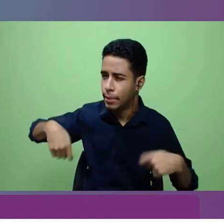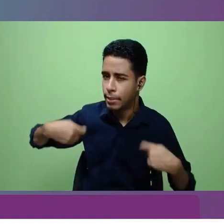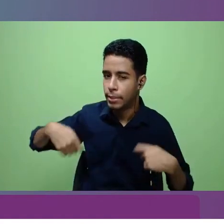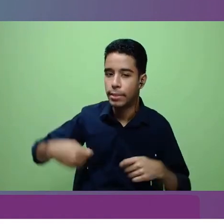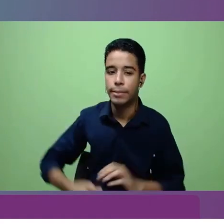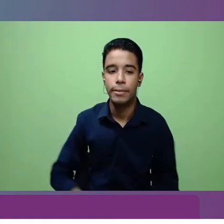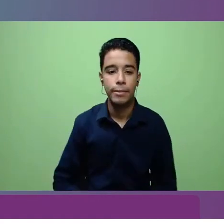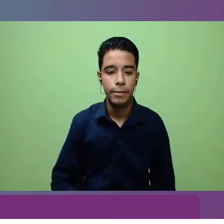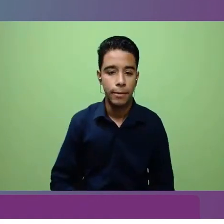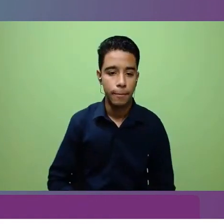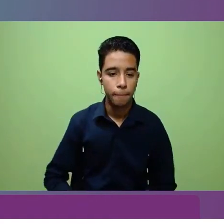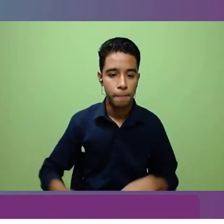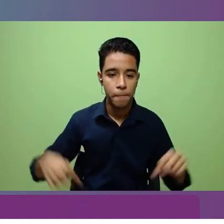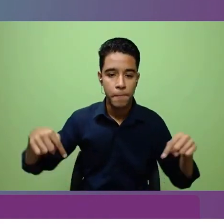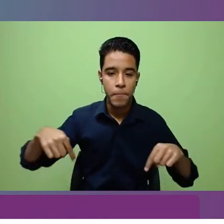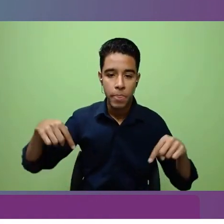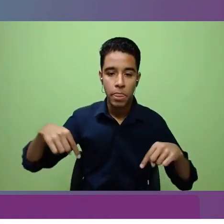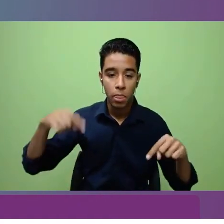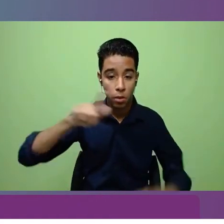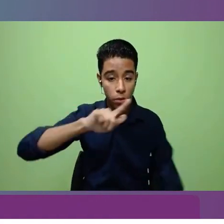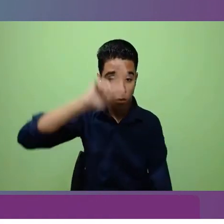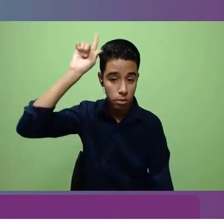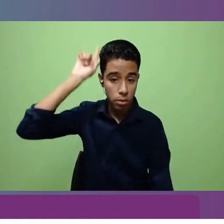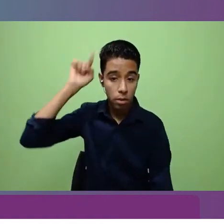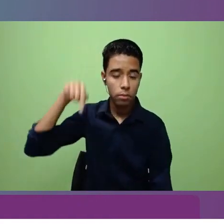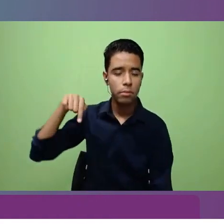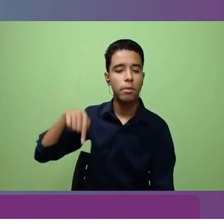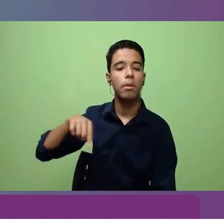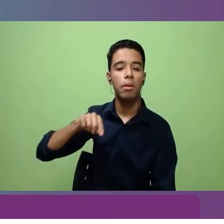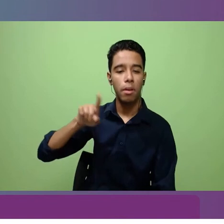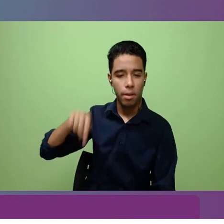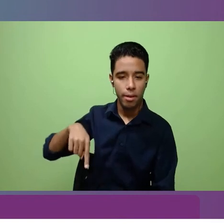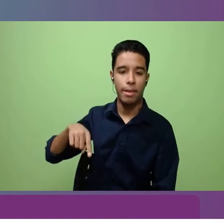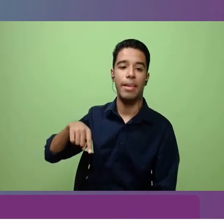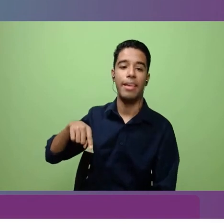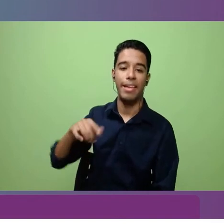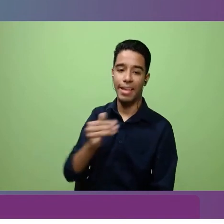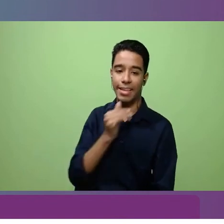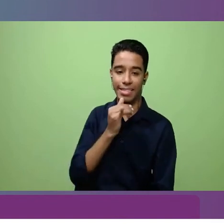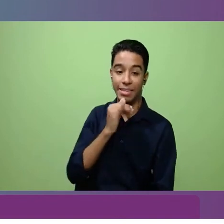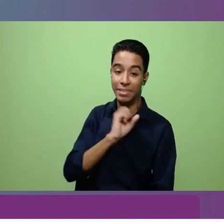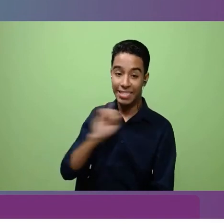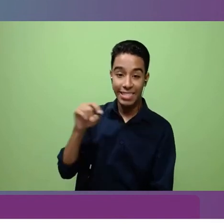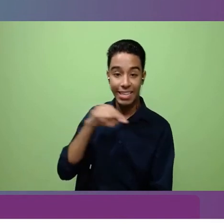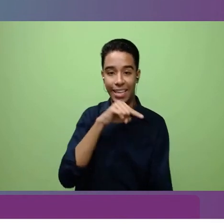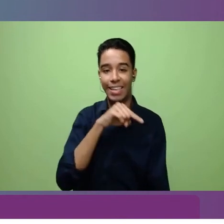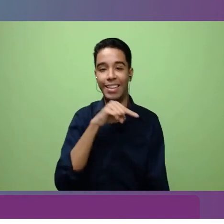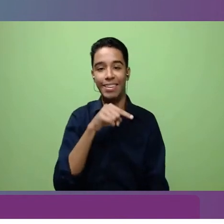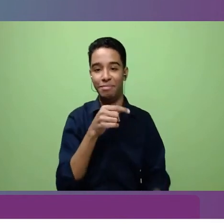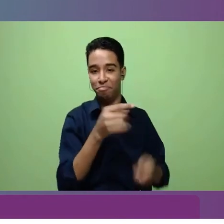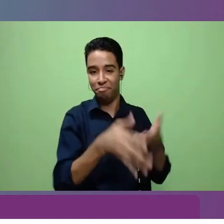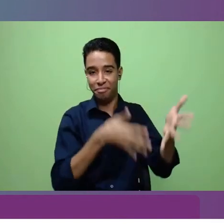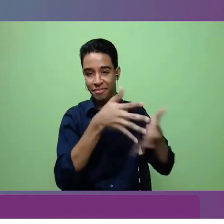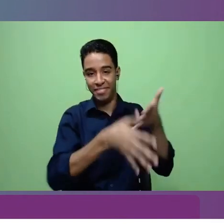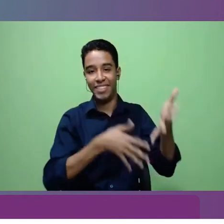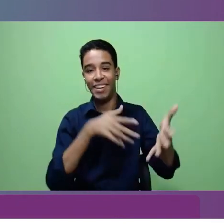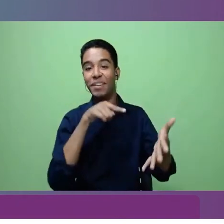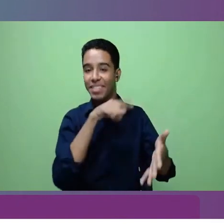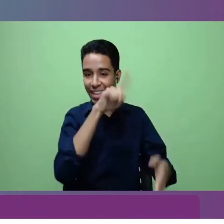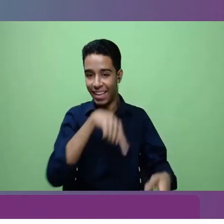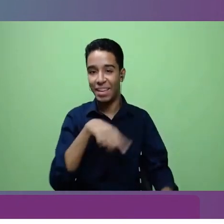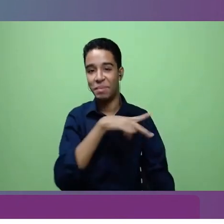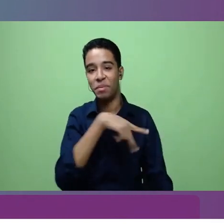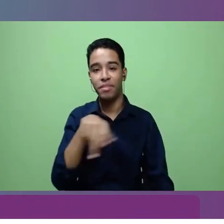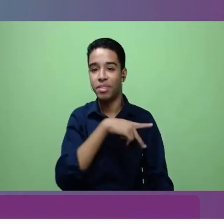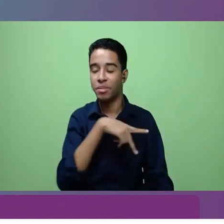você pede ao Gustavo para dar exemplo se você é o professor? Ele não deveria somente interpretar o que você fala? É exatamente o que ele faz. Quando eu solicito aos